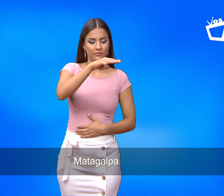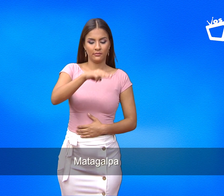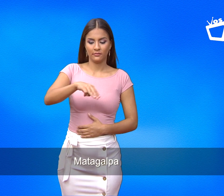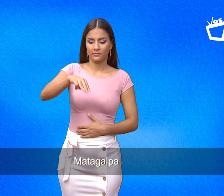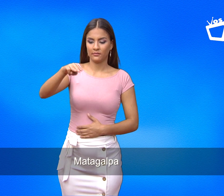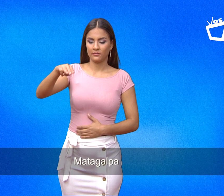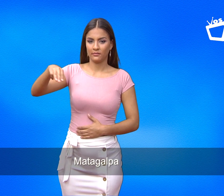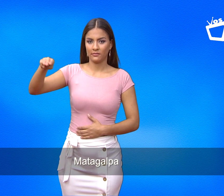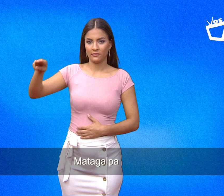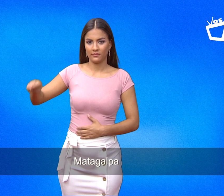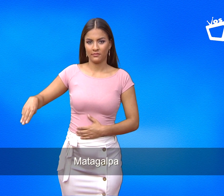matagalpa